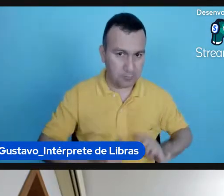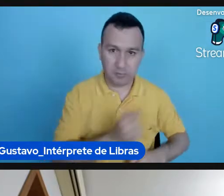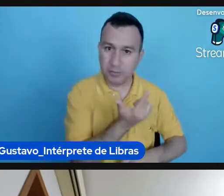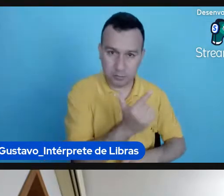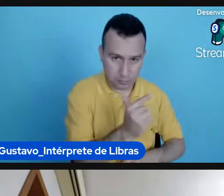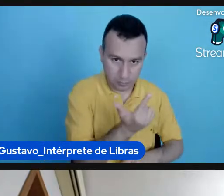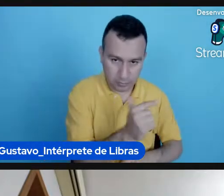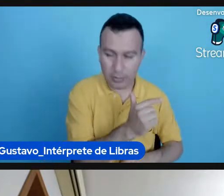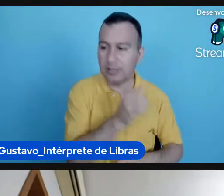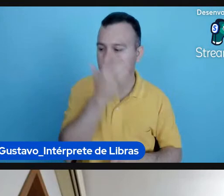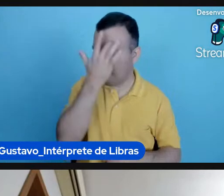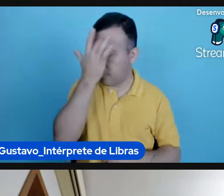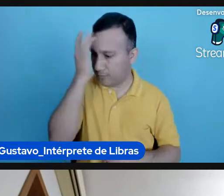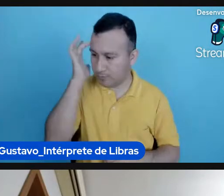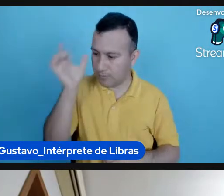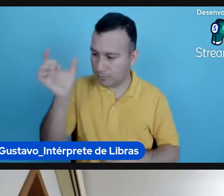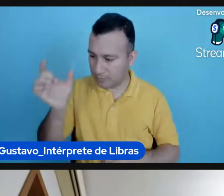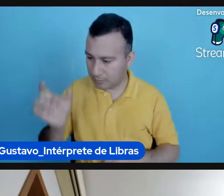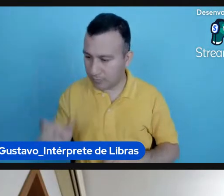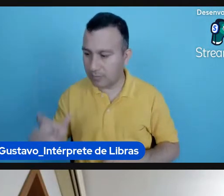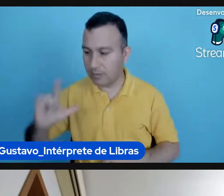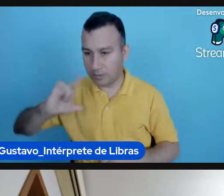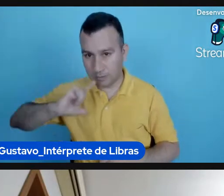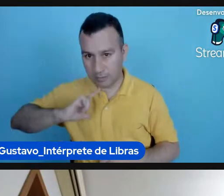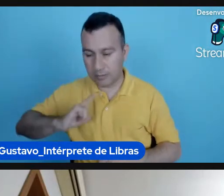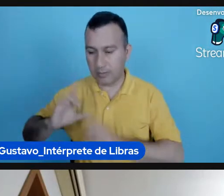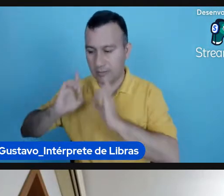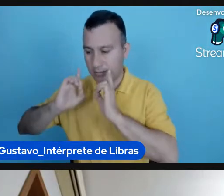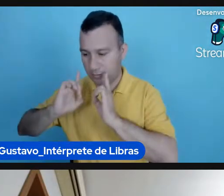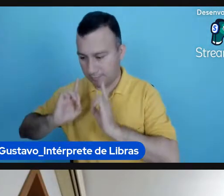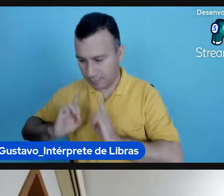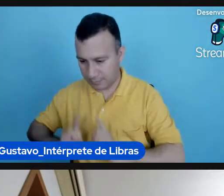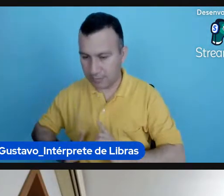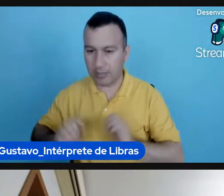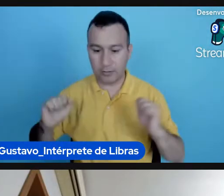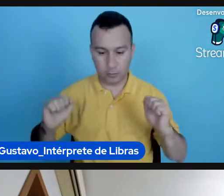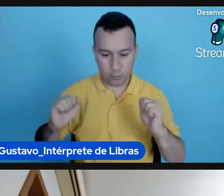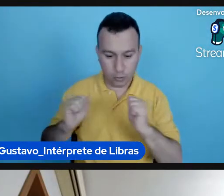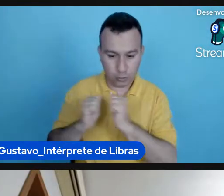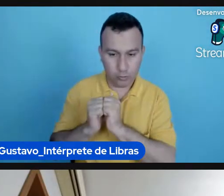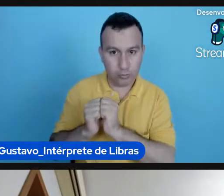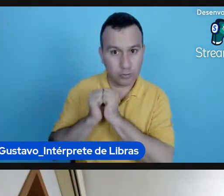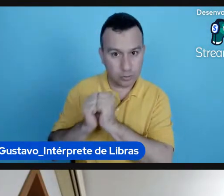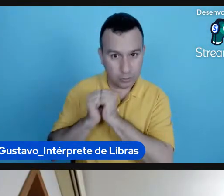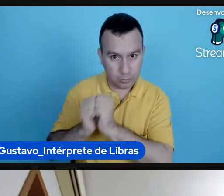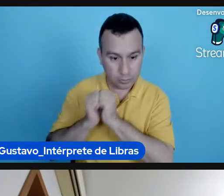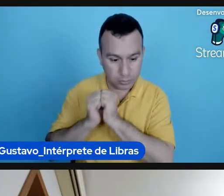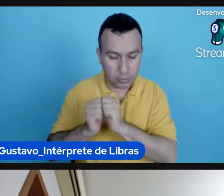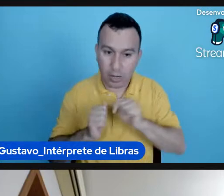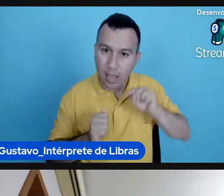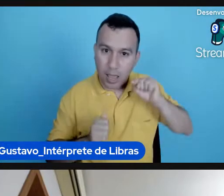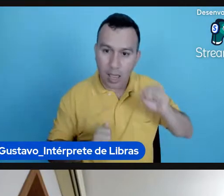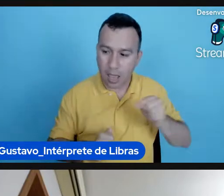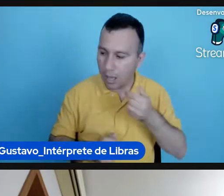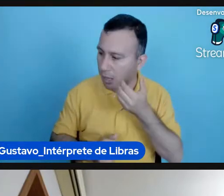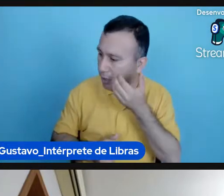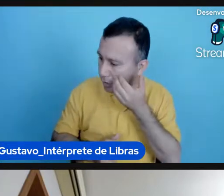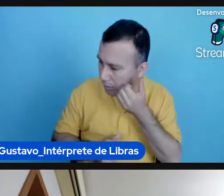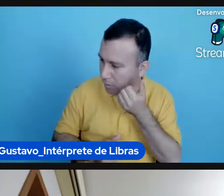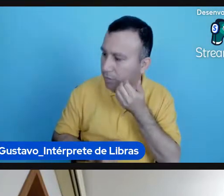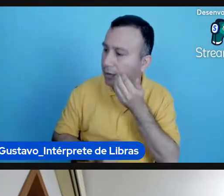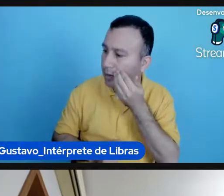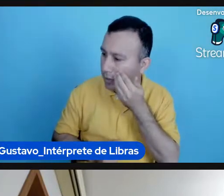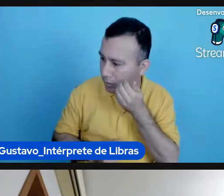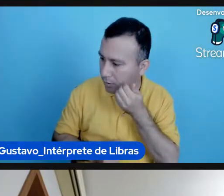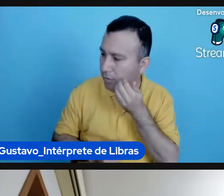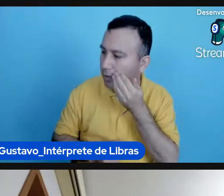apropriando das peculiaridades individuais desses sujeitos, porque eles estão